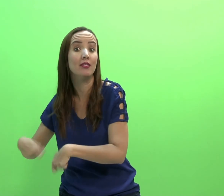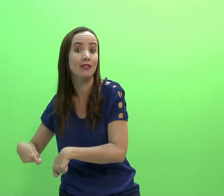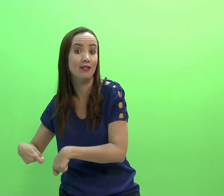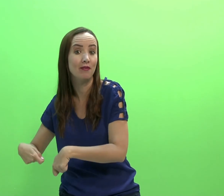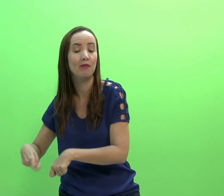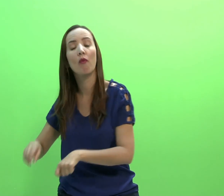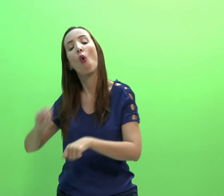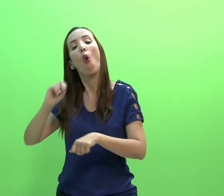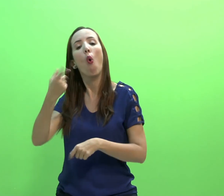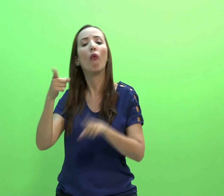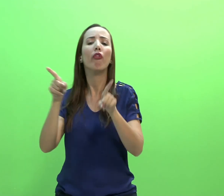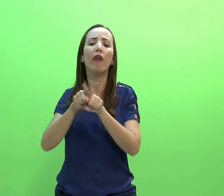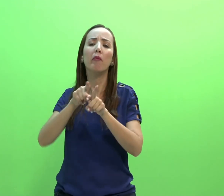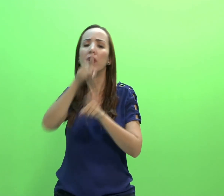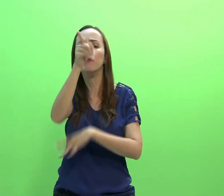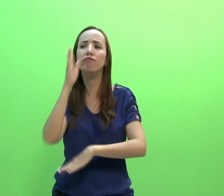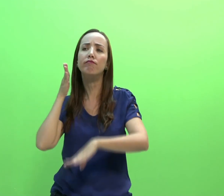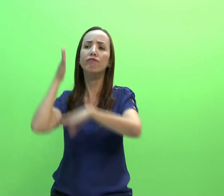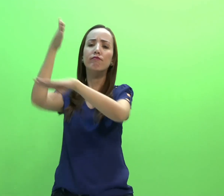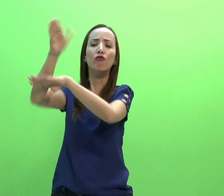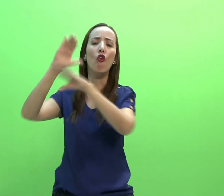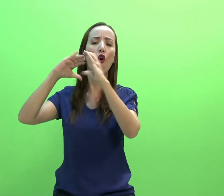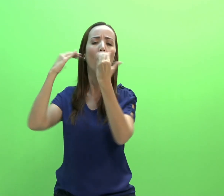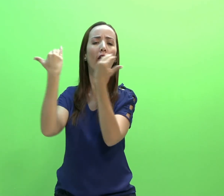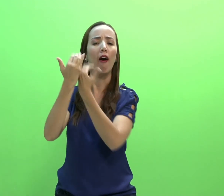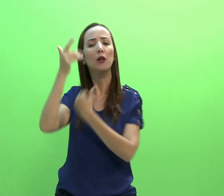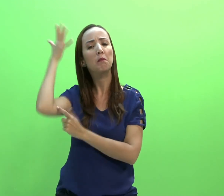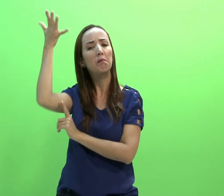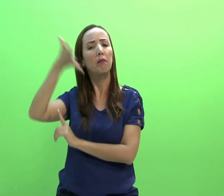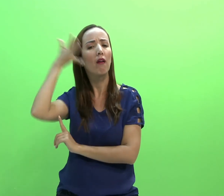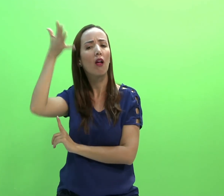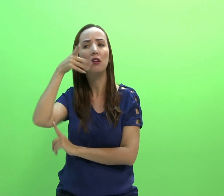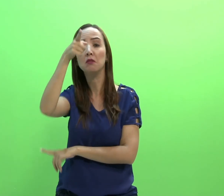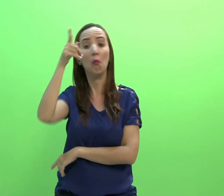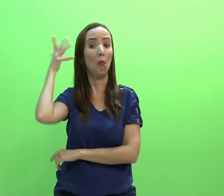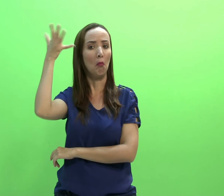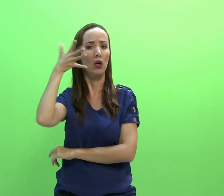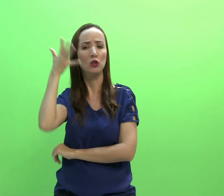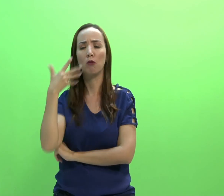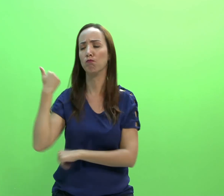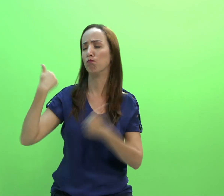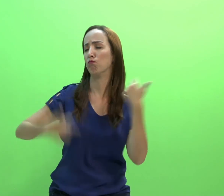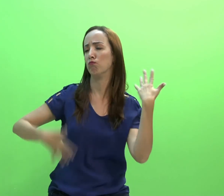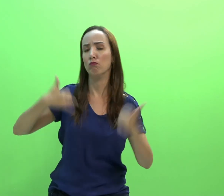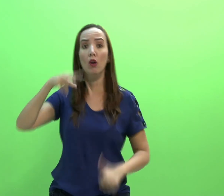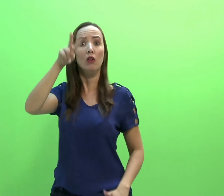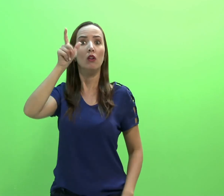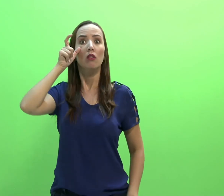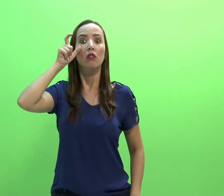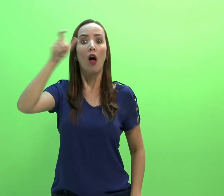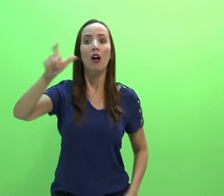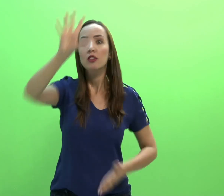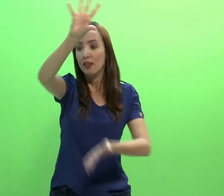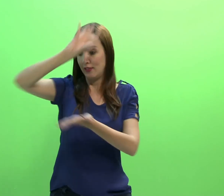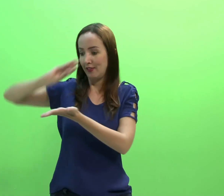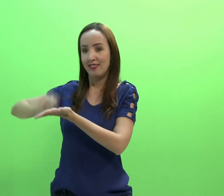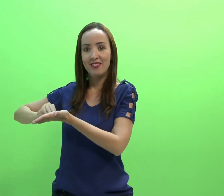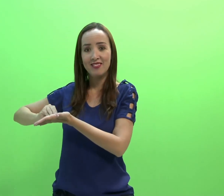essas referências. Em um congresso, em uma palestra, o assunto me